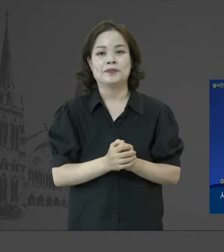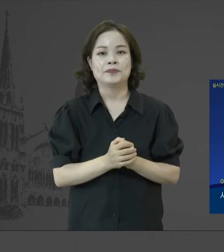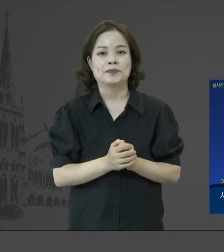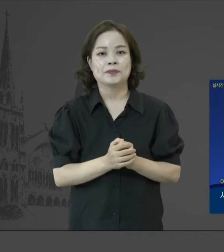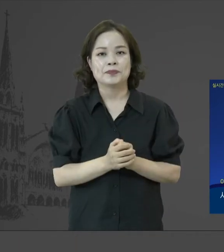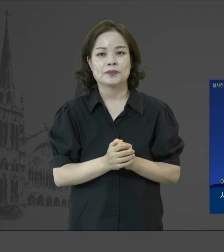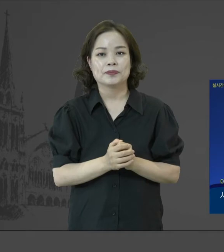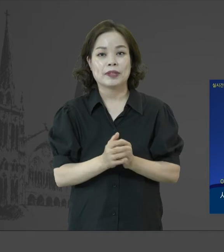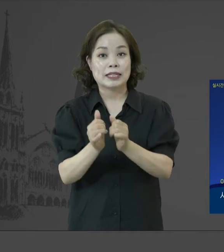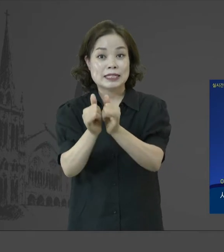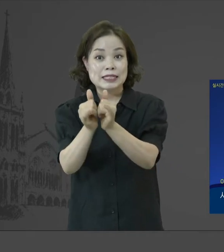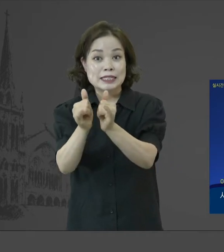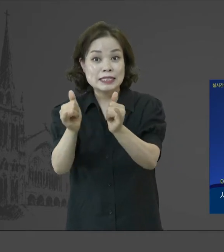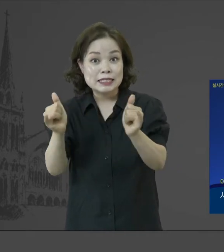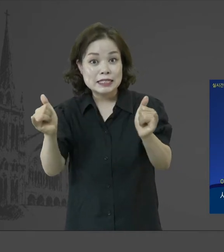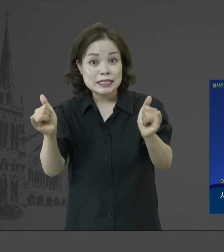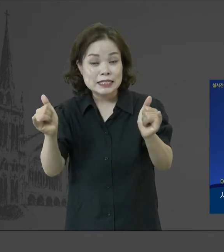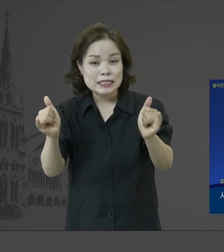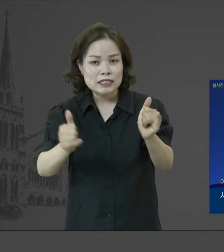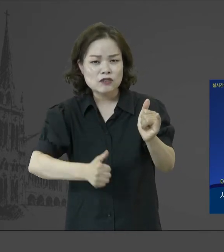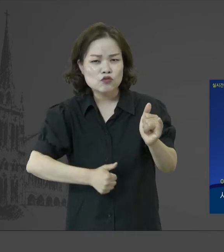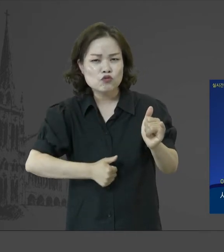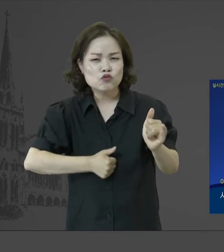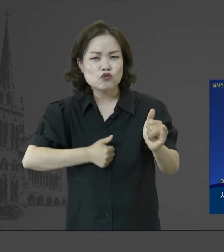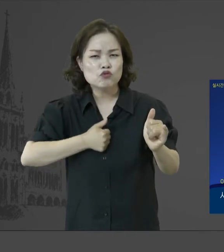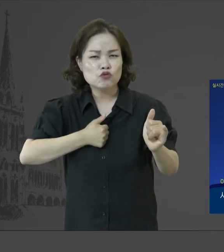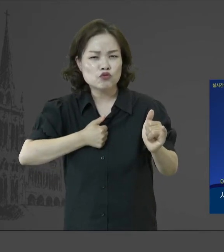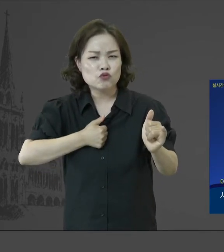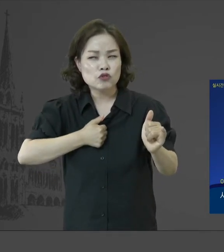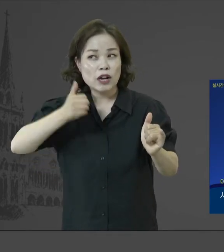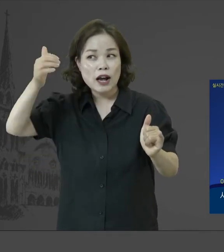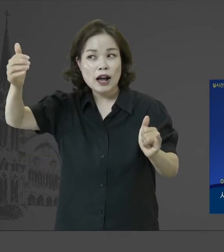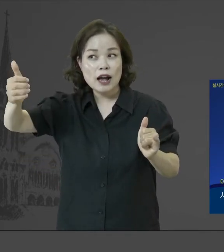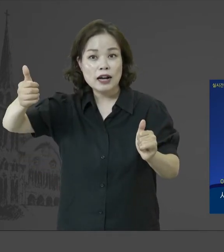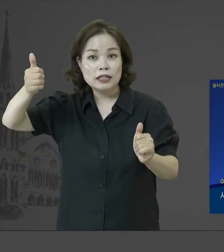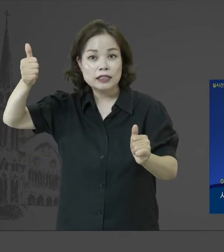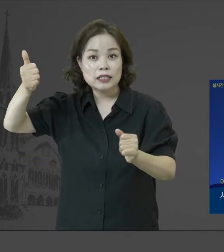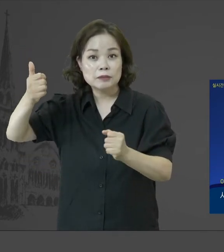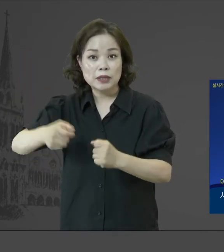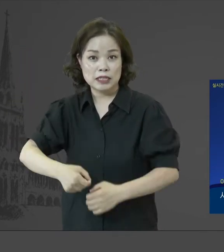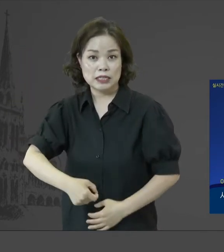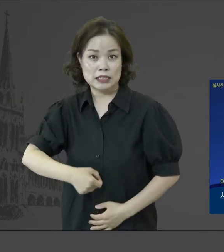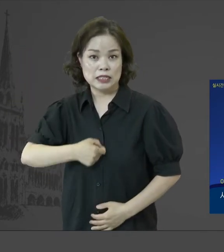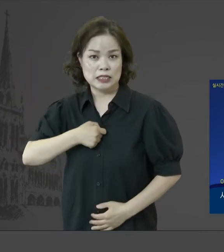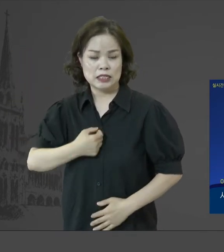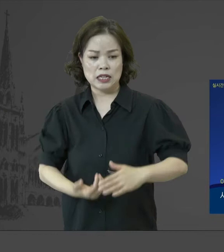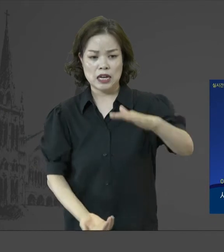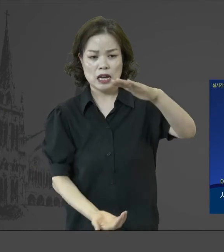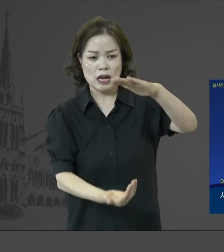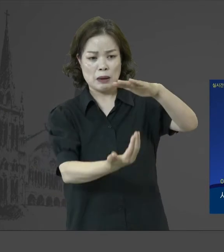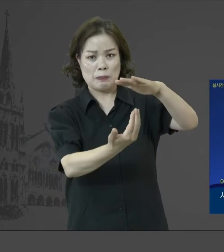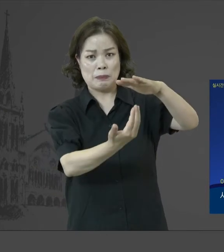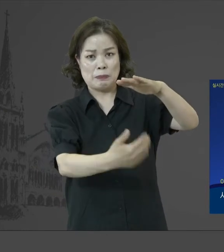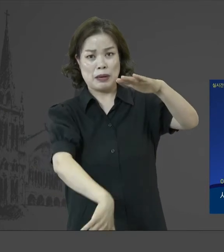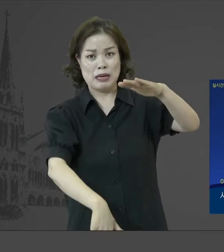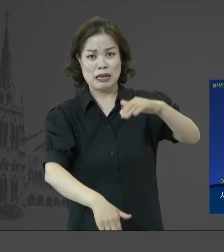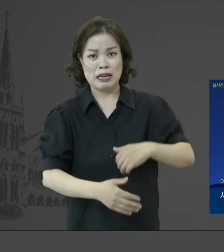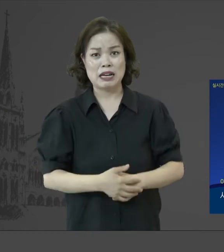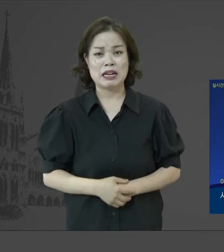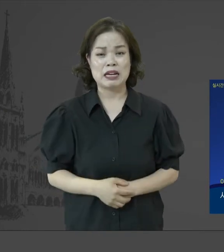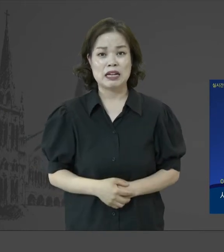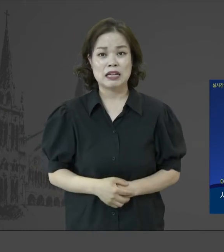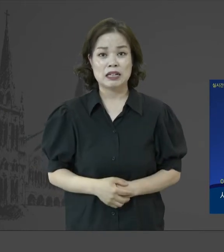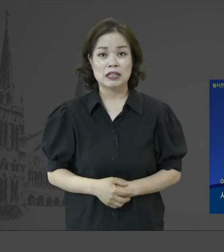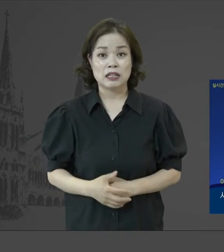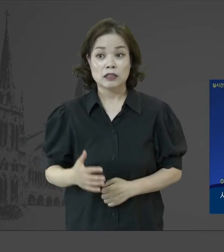읽겠습니다. 사람이 성내는 것이 하나님의 의를 이루지 못함이라.